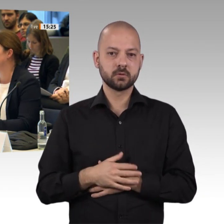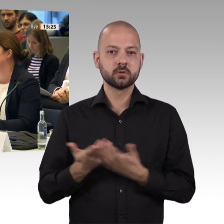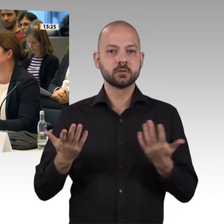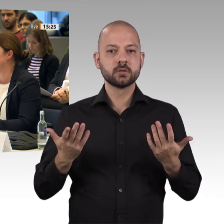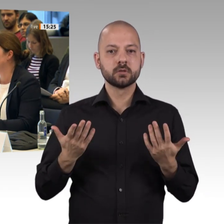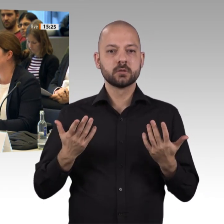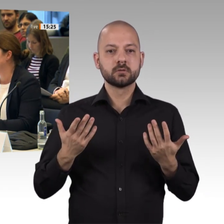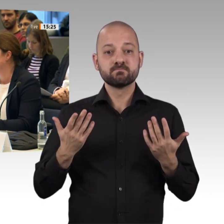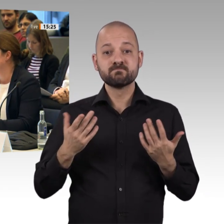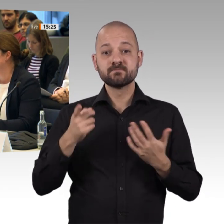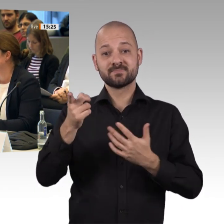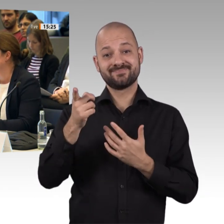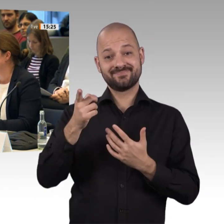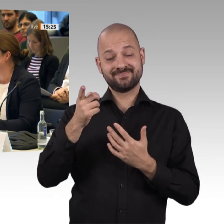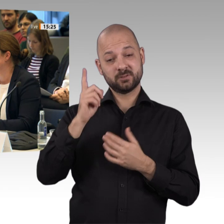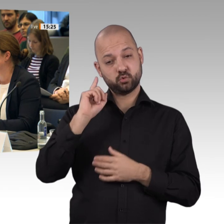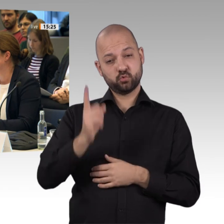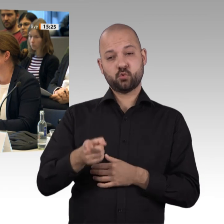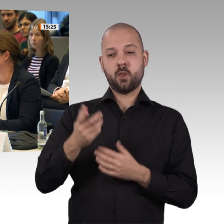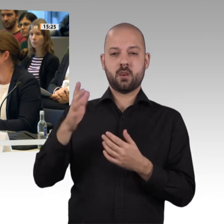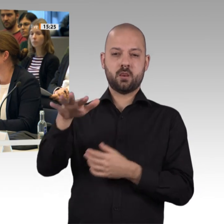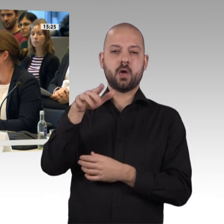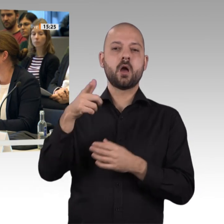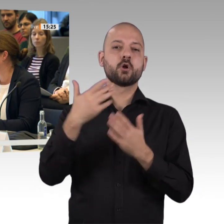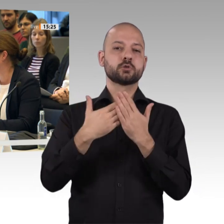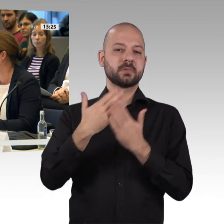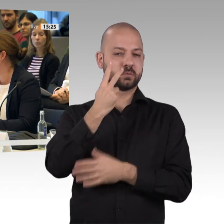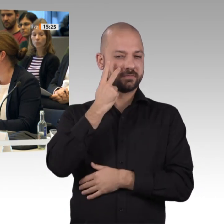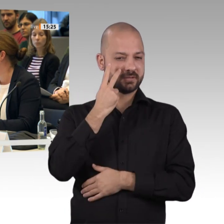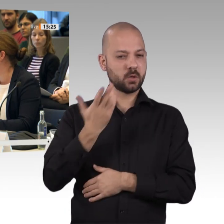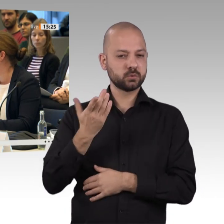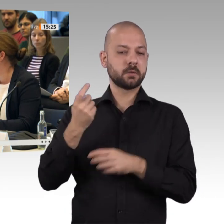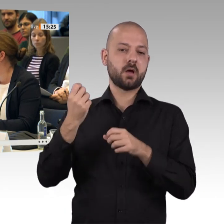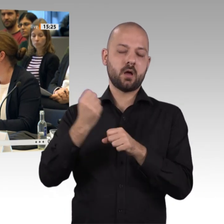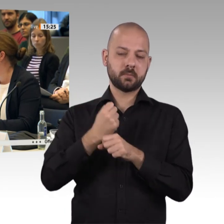sozialen Hilfen zur Teilhabe und eine koordinierende Teilhabeplanung von Beginn an